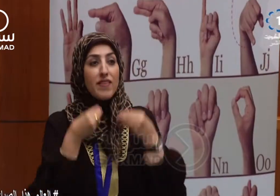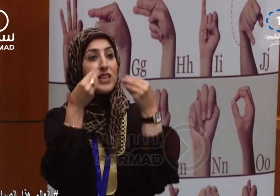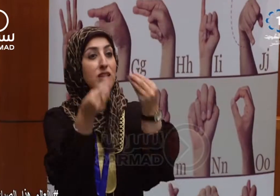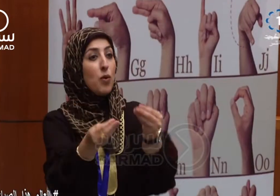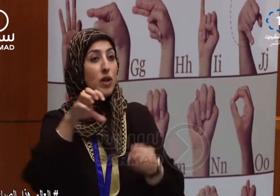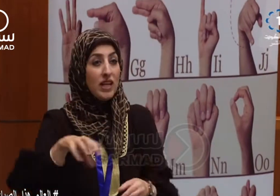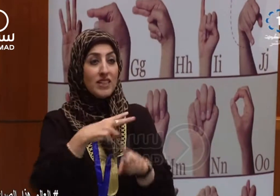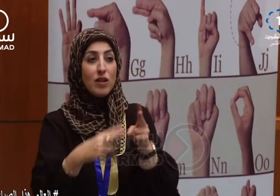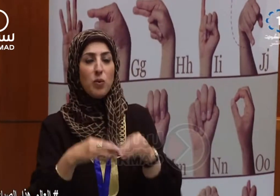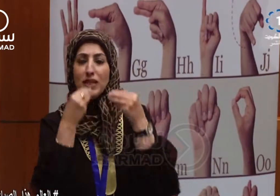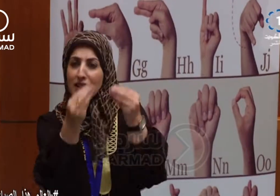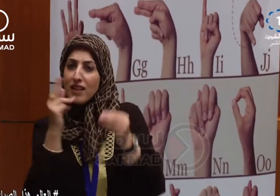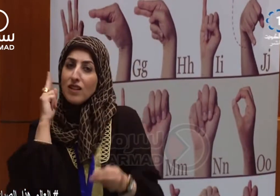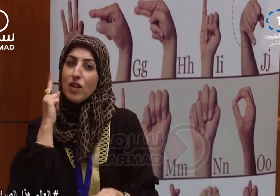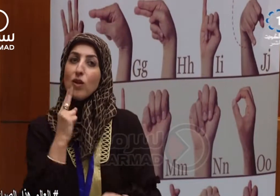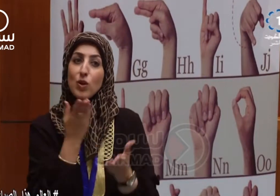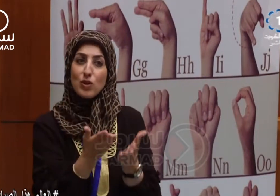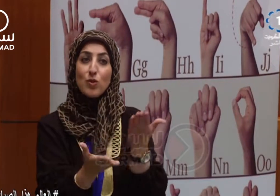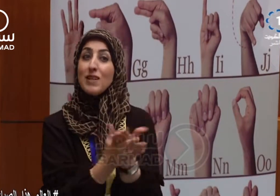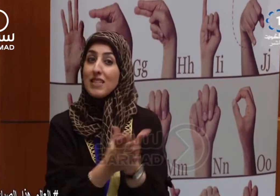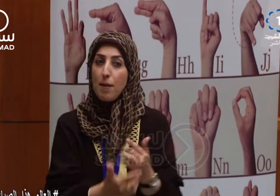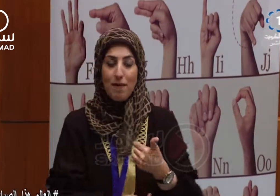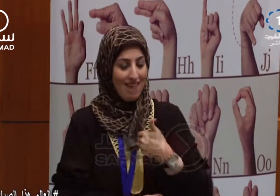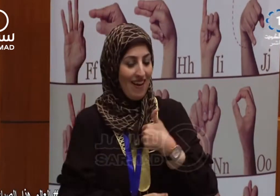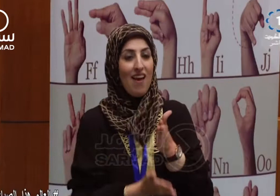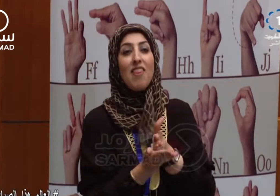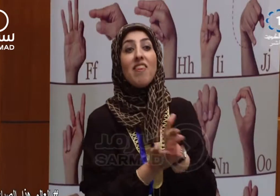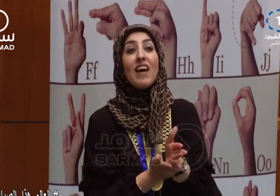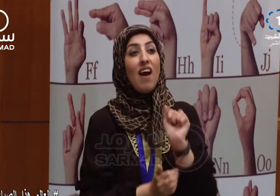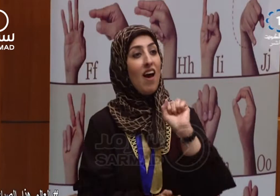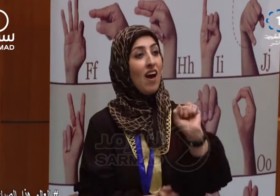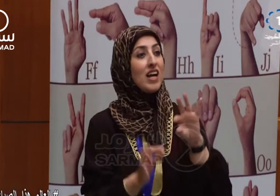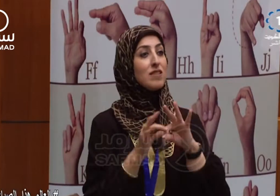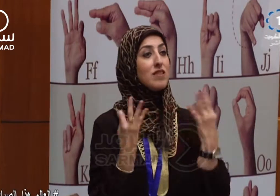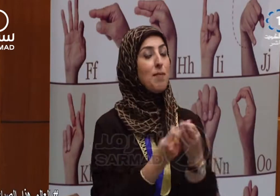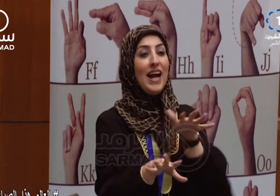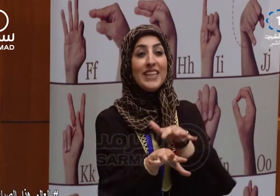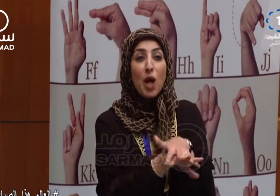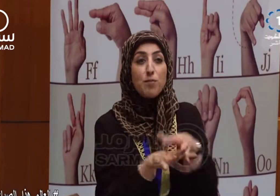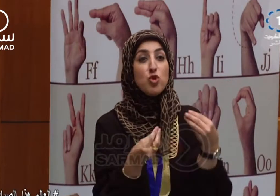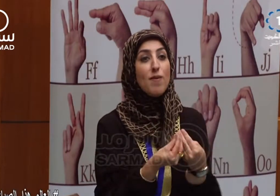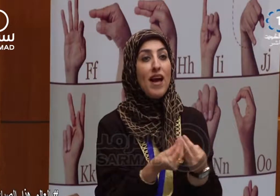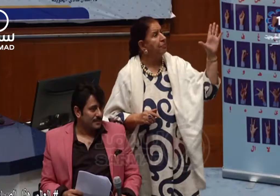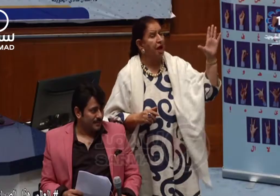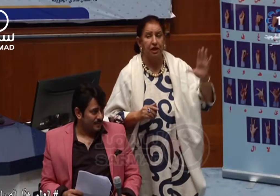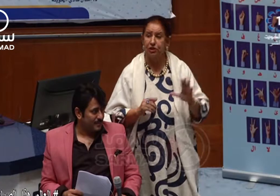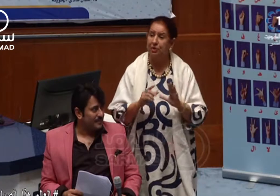كثيرة لإطلاق مبادرات كبرى للاهتمام بلغة الإشارة لتسهيل التواصل مع فئة الصم والبكم وجعلها